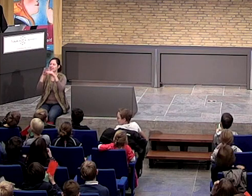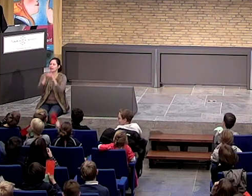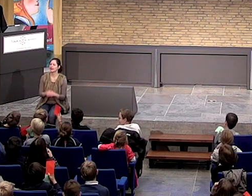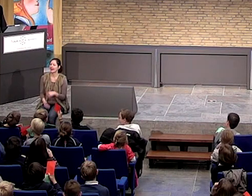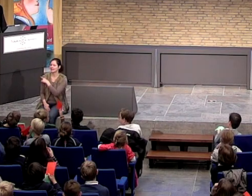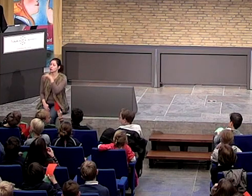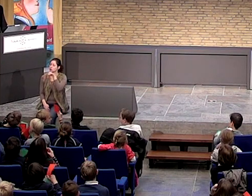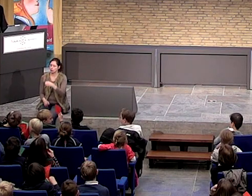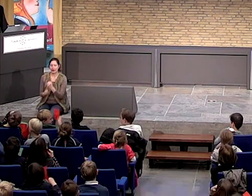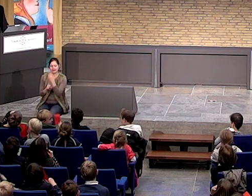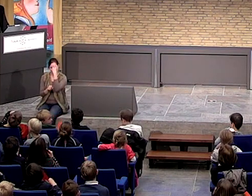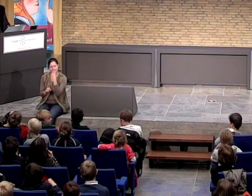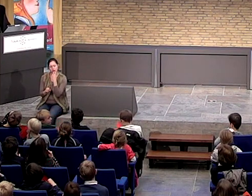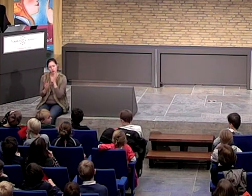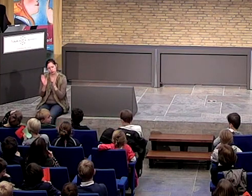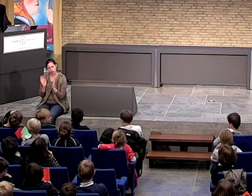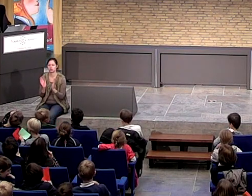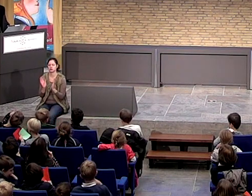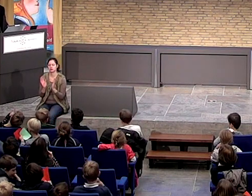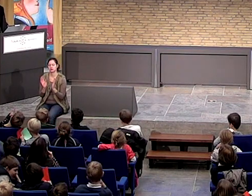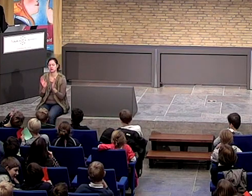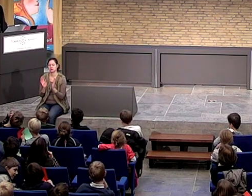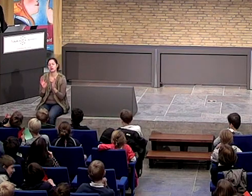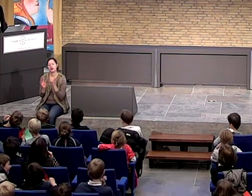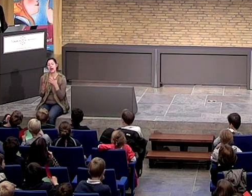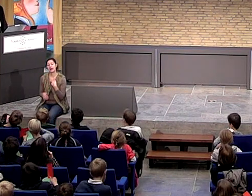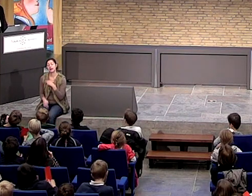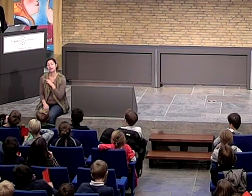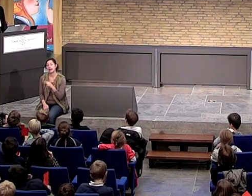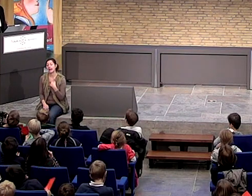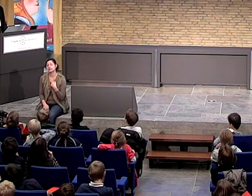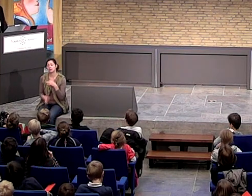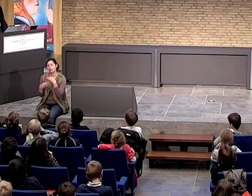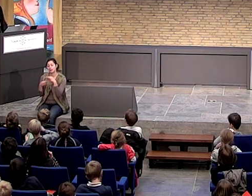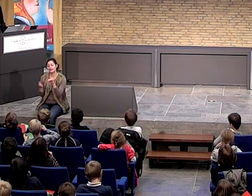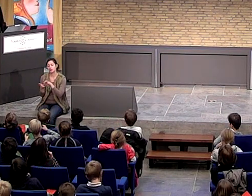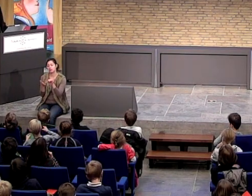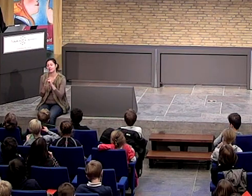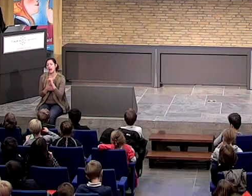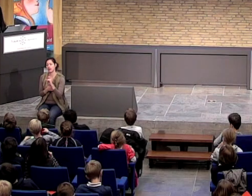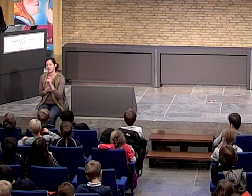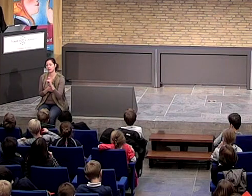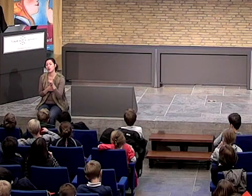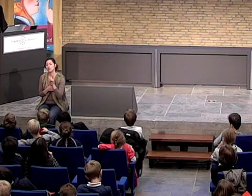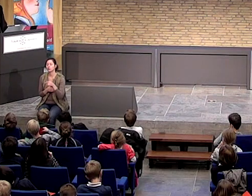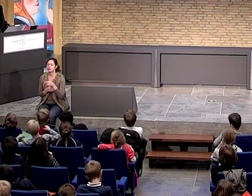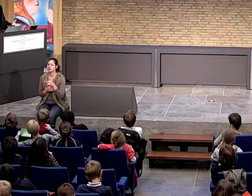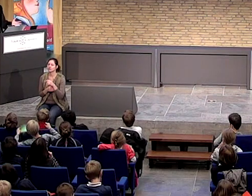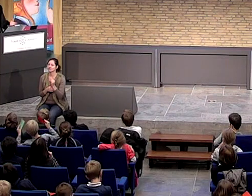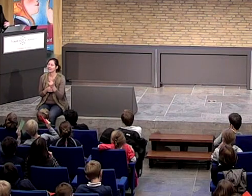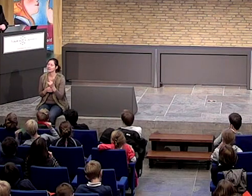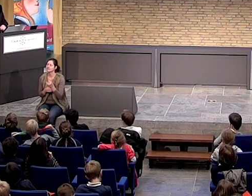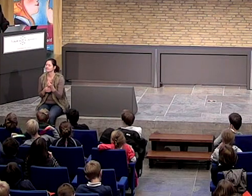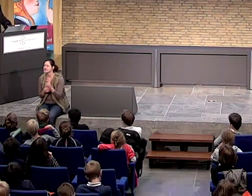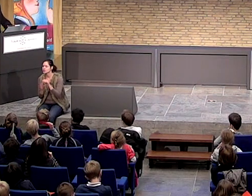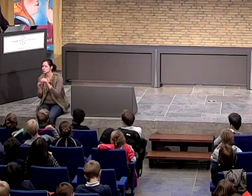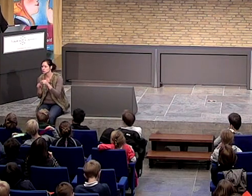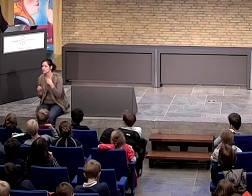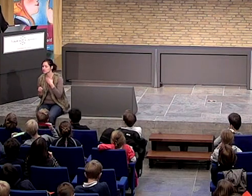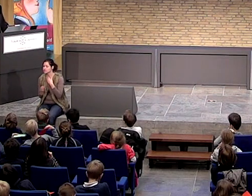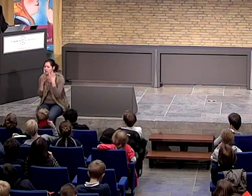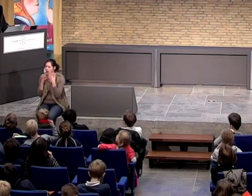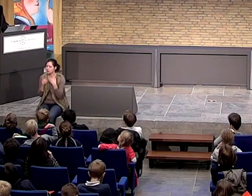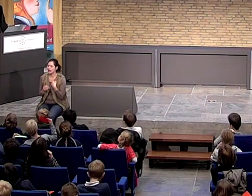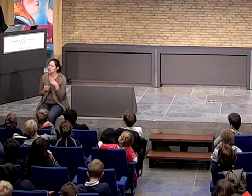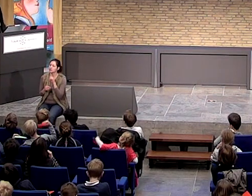Want nu gaan we naar het serieuzere stuk toe. Want ik ben het eigenlijk wel eens met dat idee van beter betalen. Maar dan moeten we wel wat gaan doen en dat ga ik uitleggen. En daarvoor zou het idee kunnen zijn,